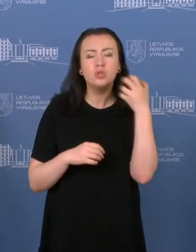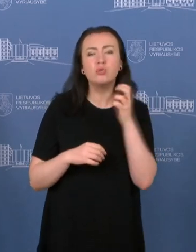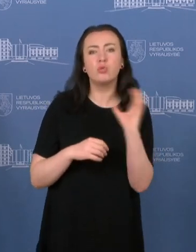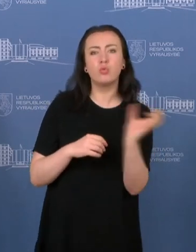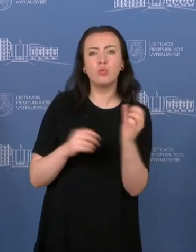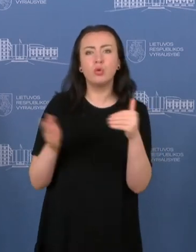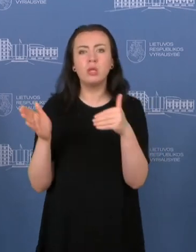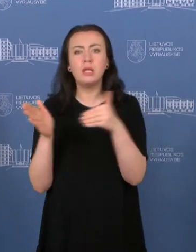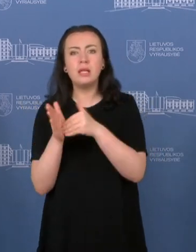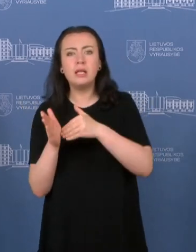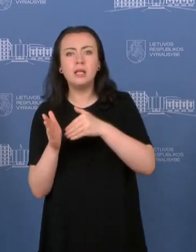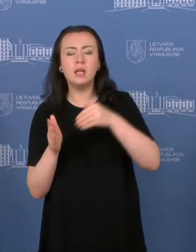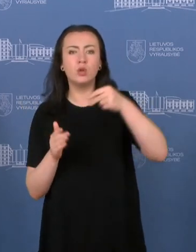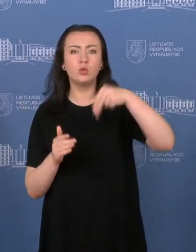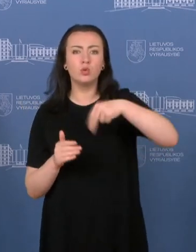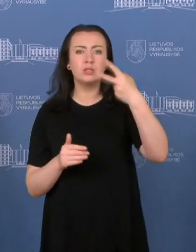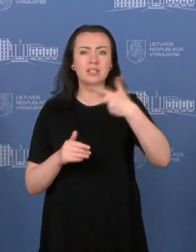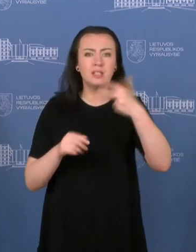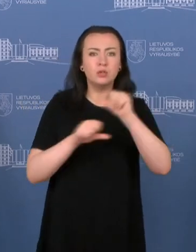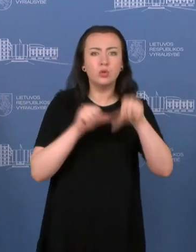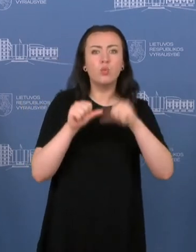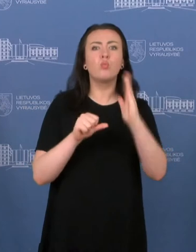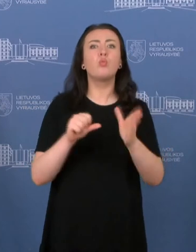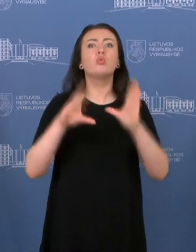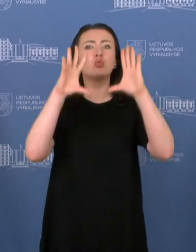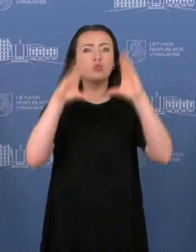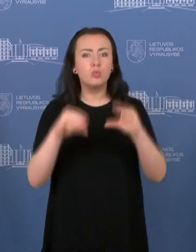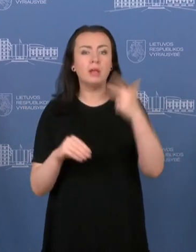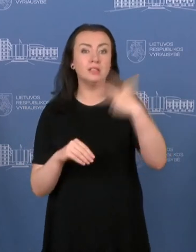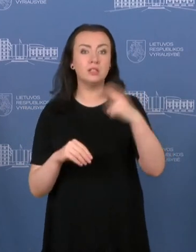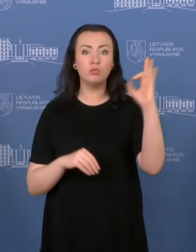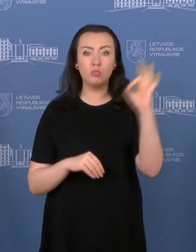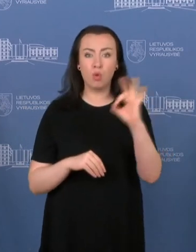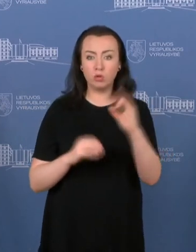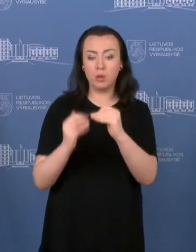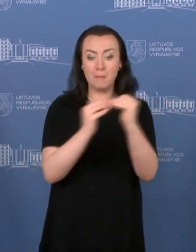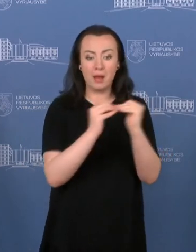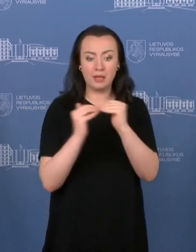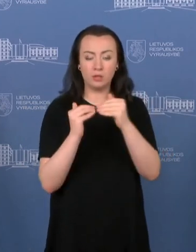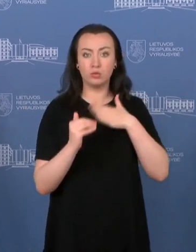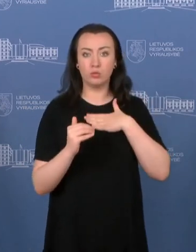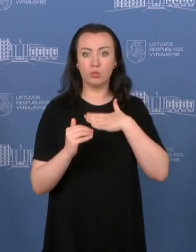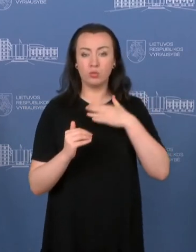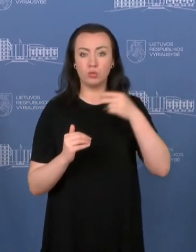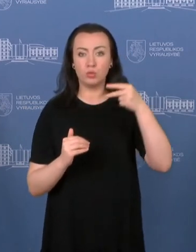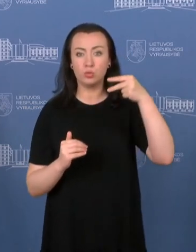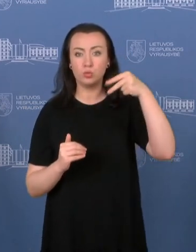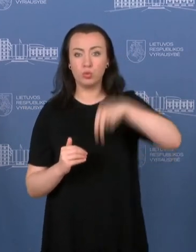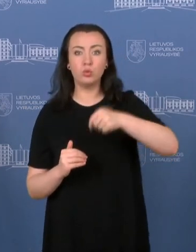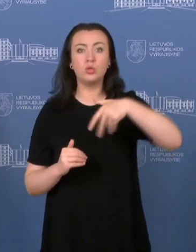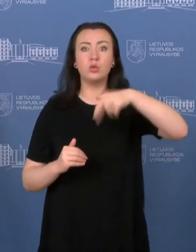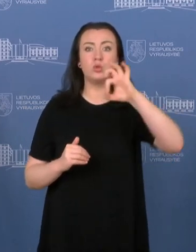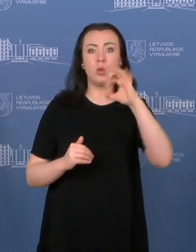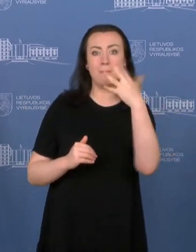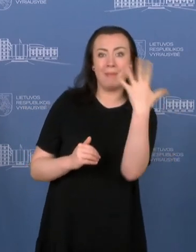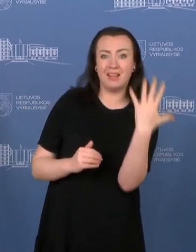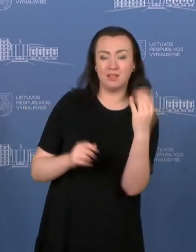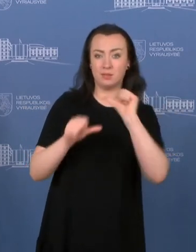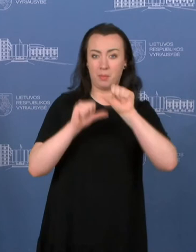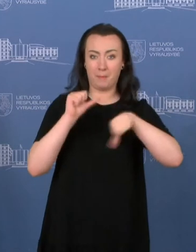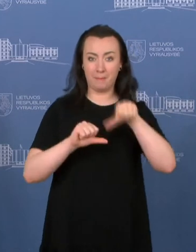iki 2030 būtų sumažintas 30% lyginant su mūsų 2005 metų